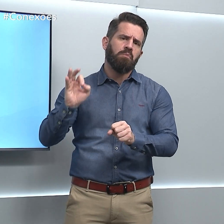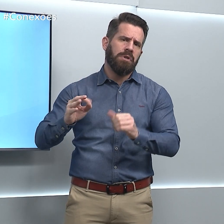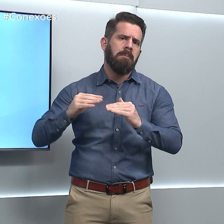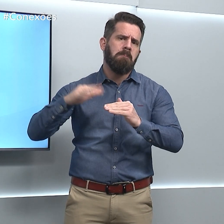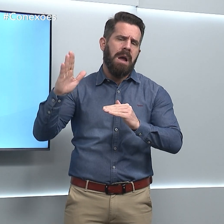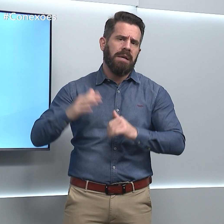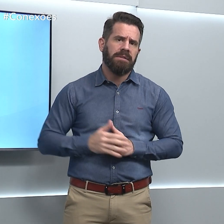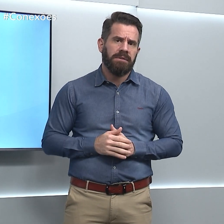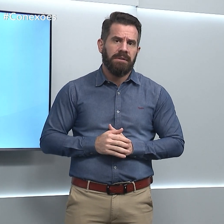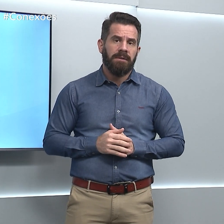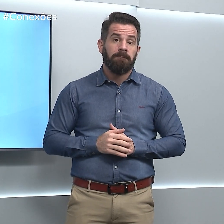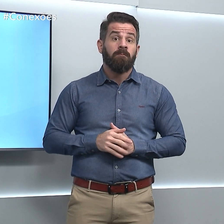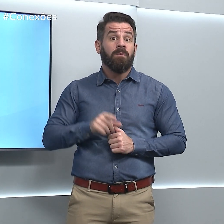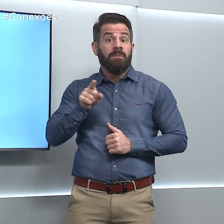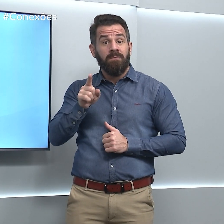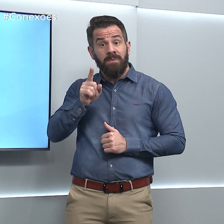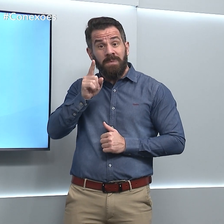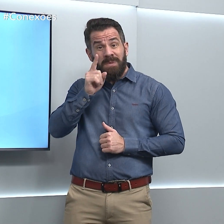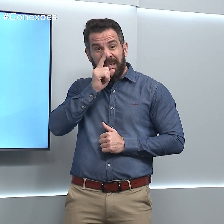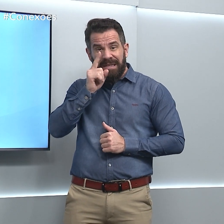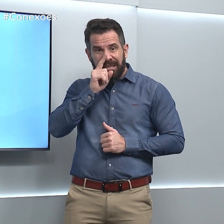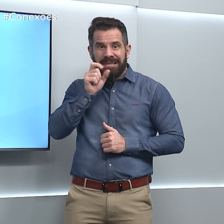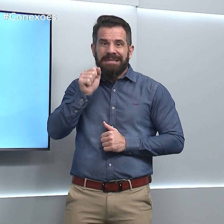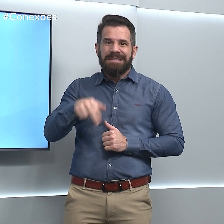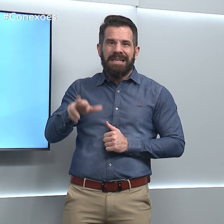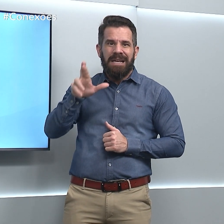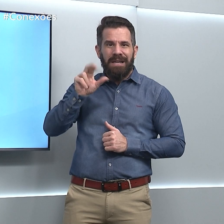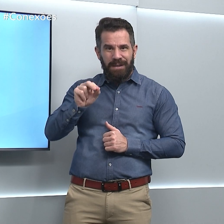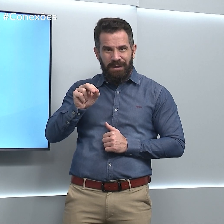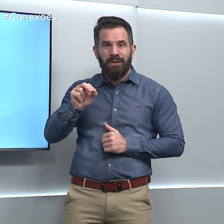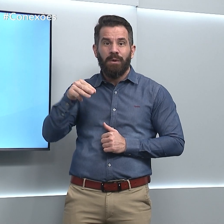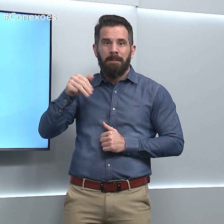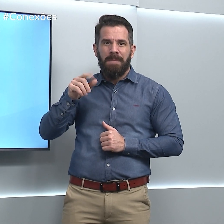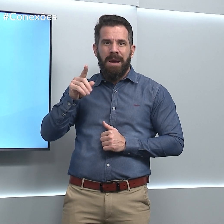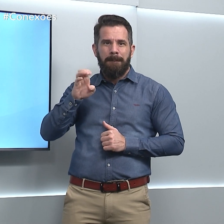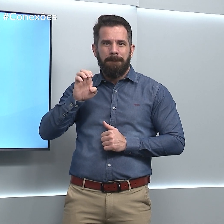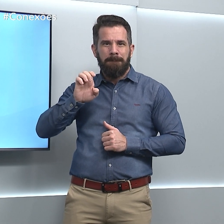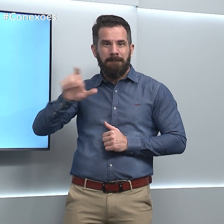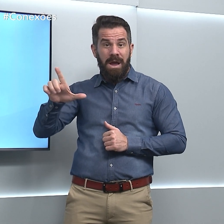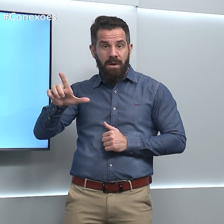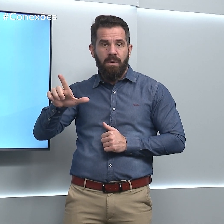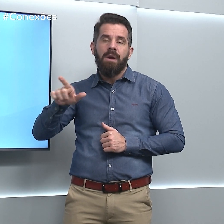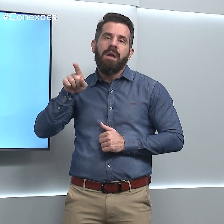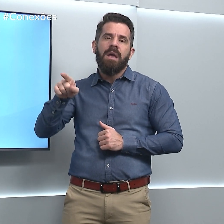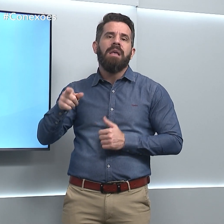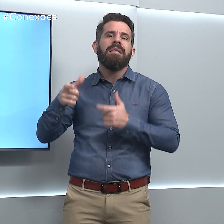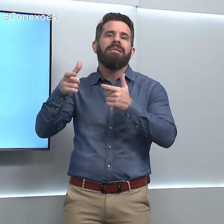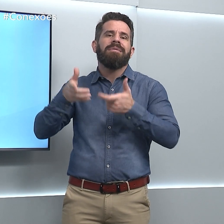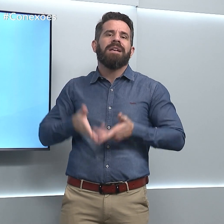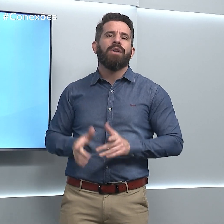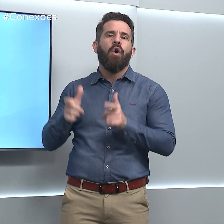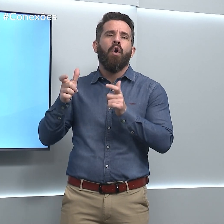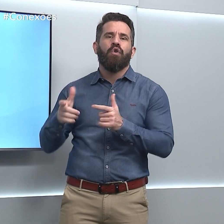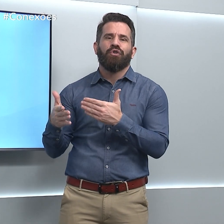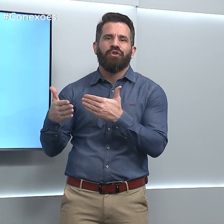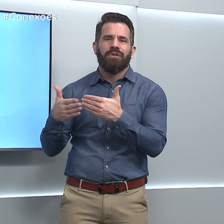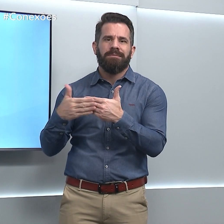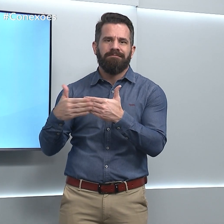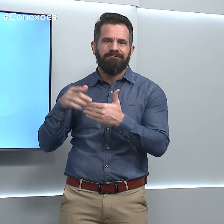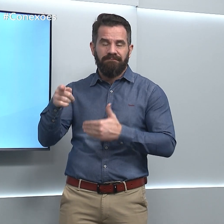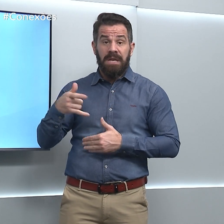Sandro Mabel Antônio Escodro nasceu em Ribeirão Preto e tem atualmente 66 anos. Ele começou a carreira